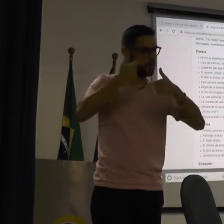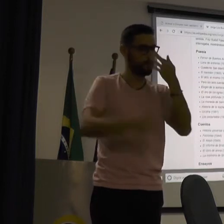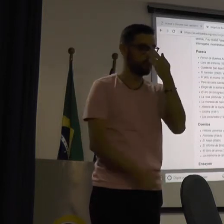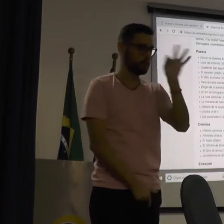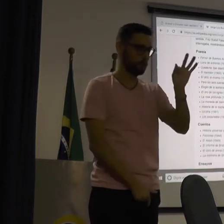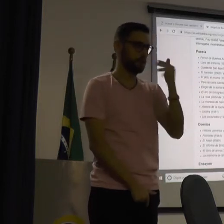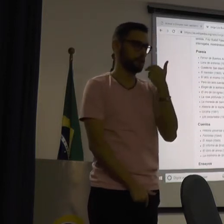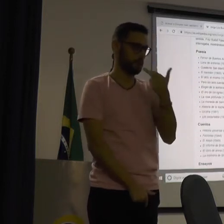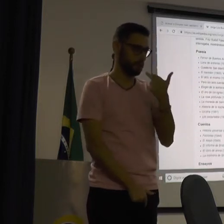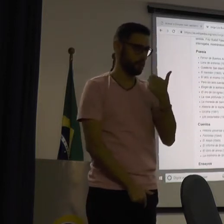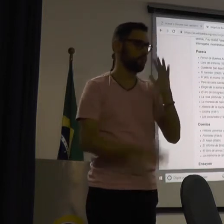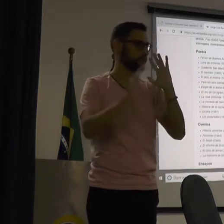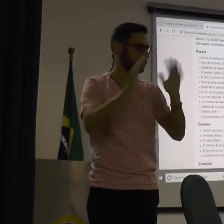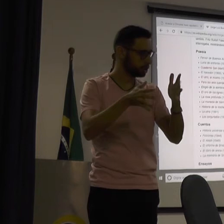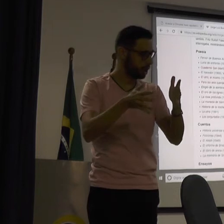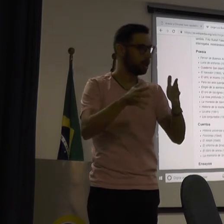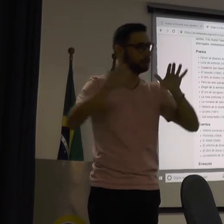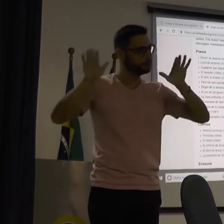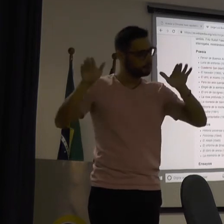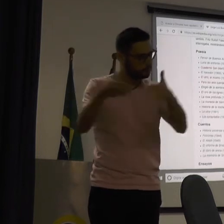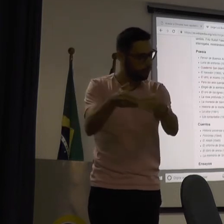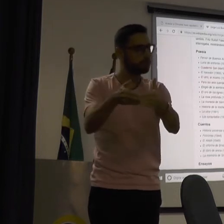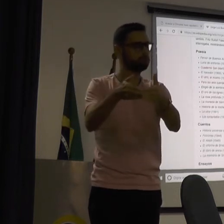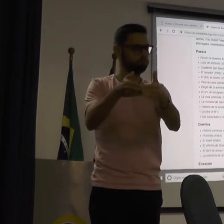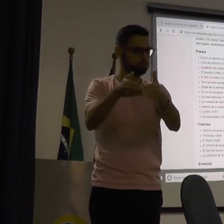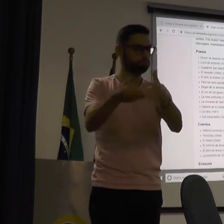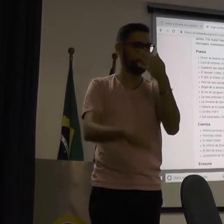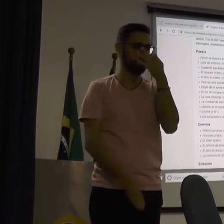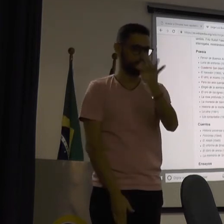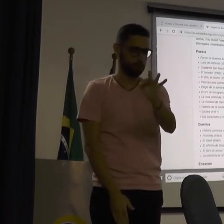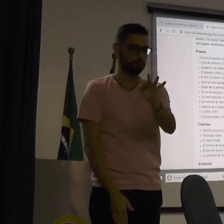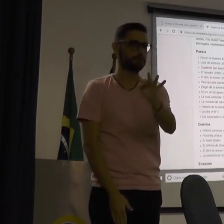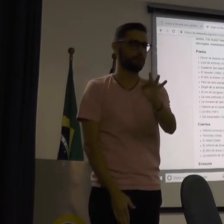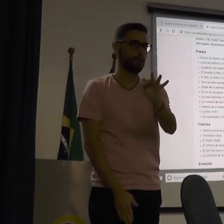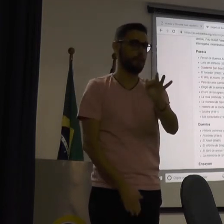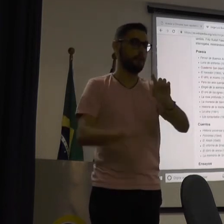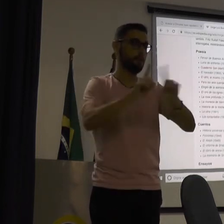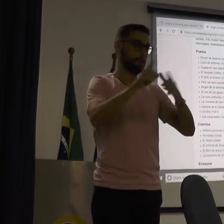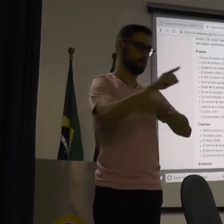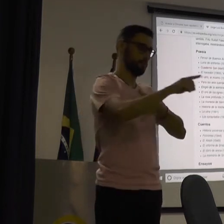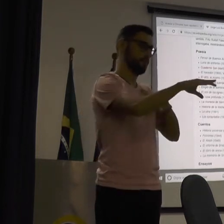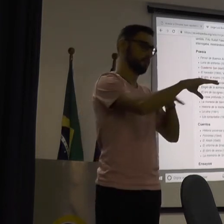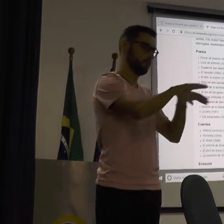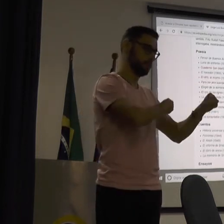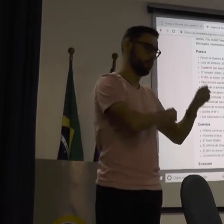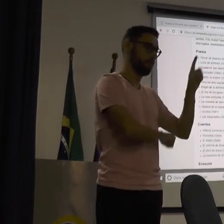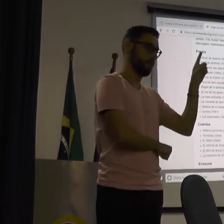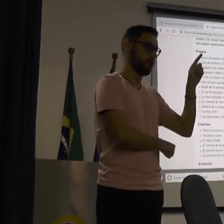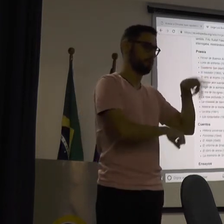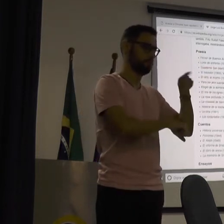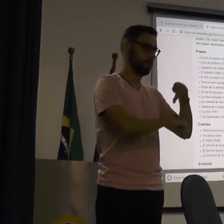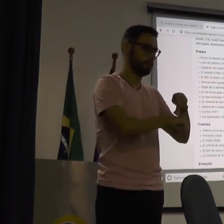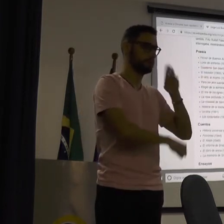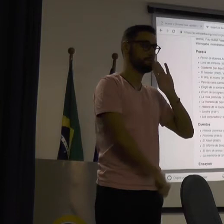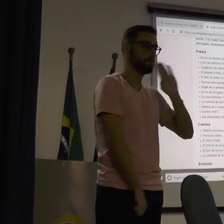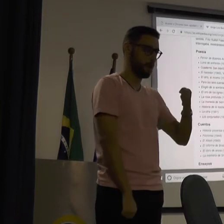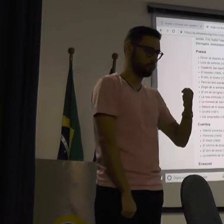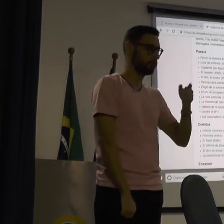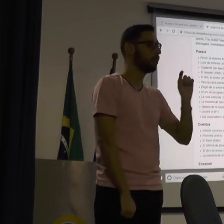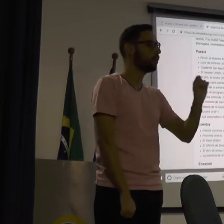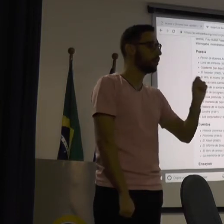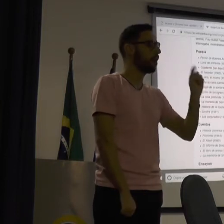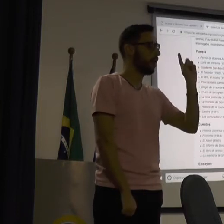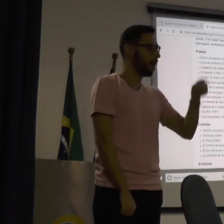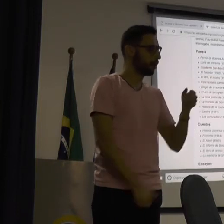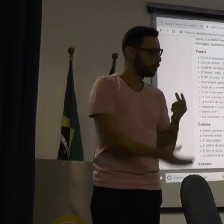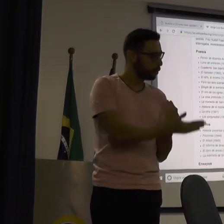a única vez que eu trabalhei diretamente na graduação com francês. E a minha formação na Bélgica era primeiro em francês,